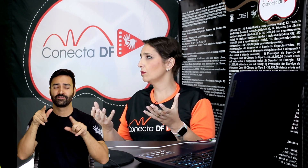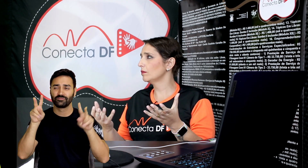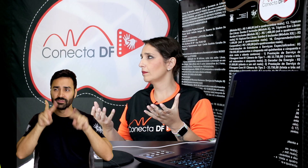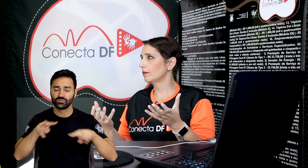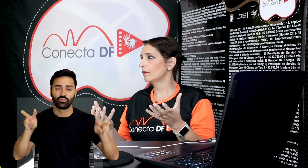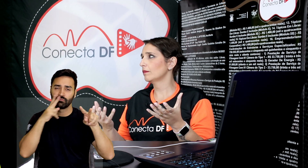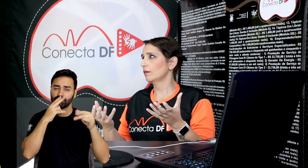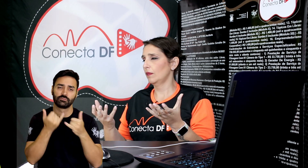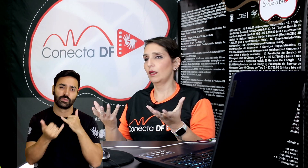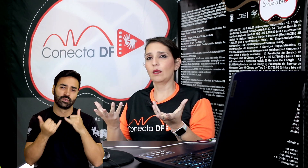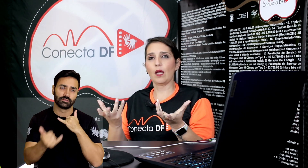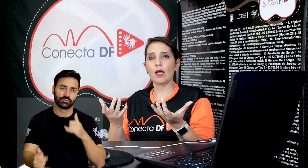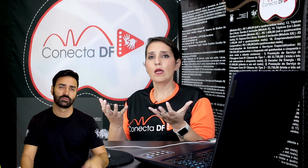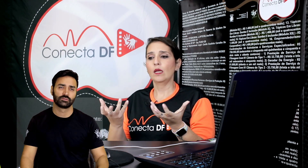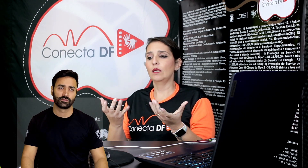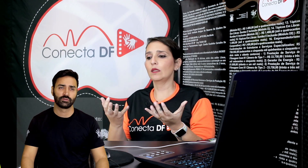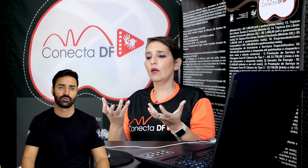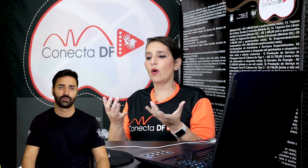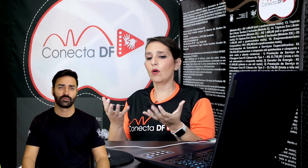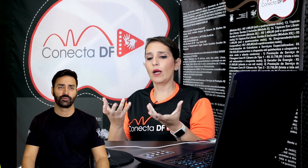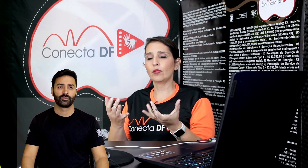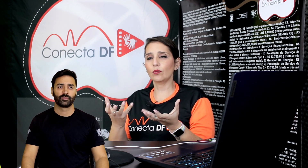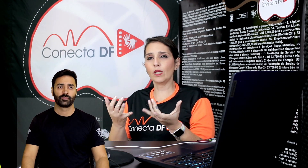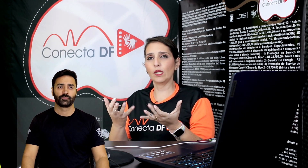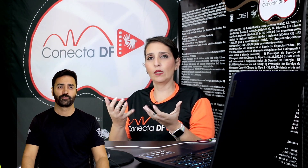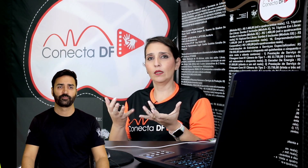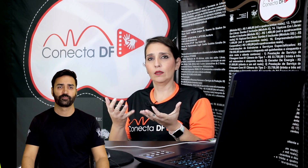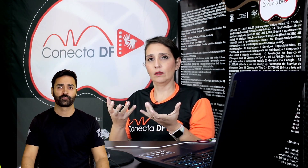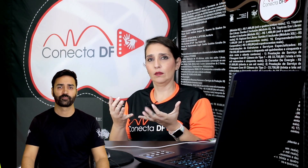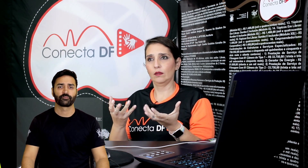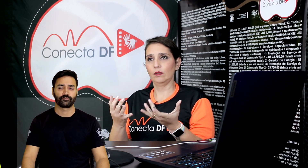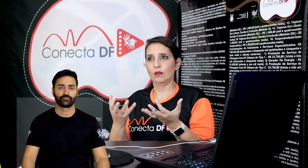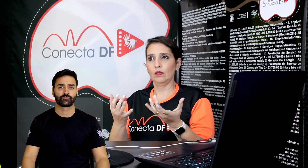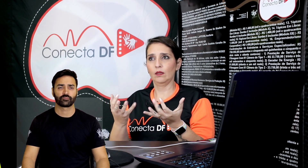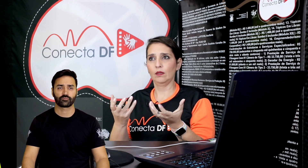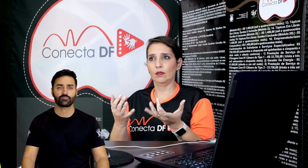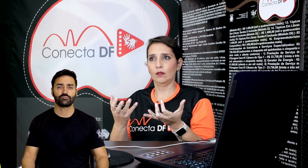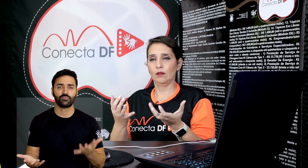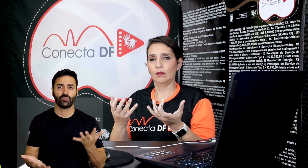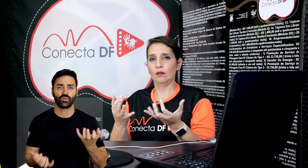parecido, tá? Então, ó, é tudo aqui.